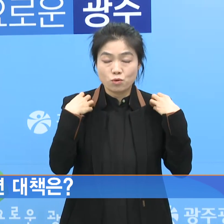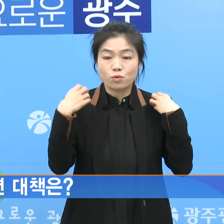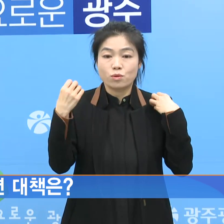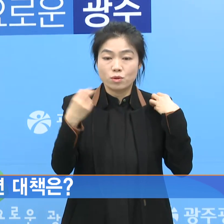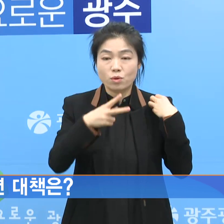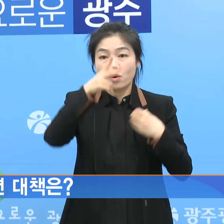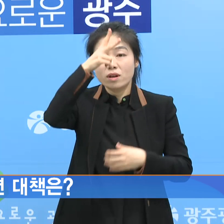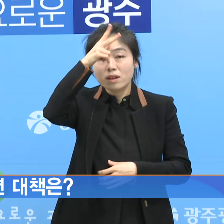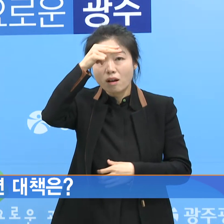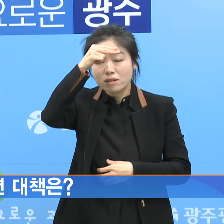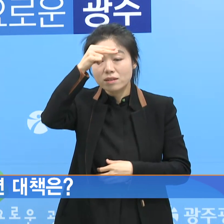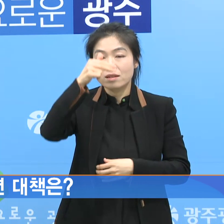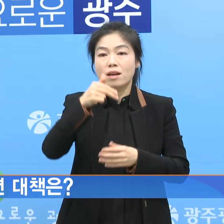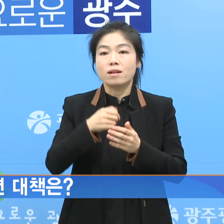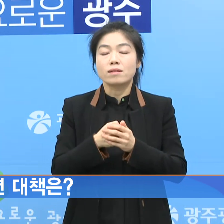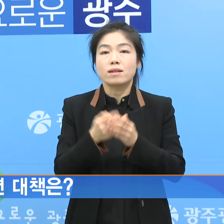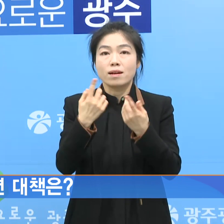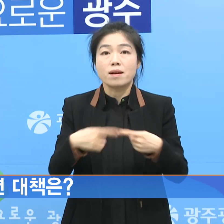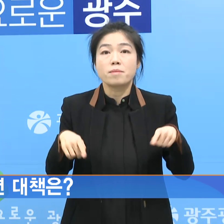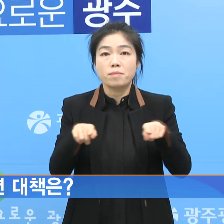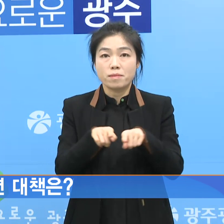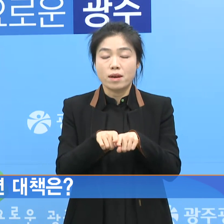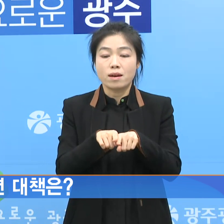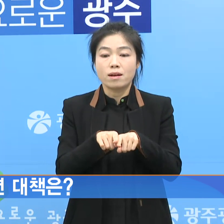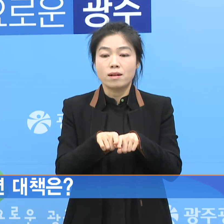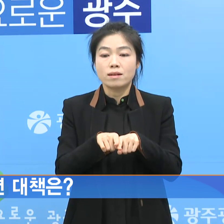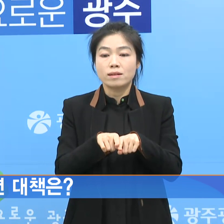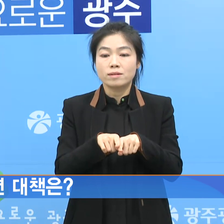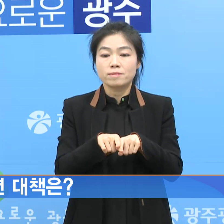그다음에 경찰과 함께